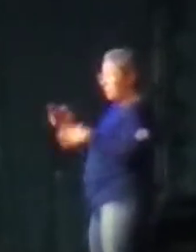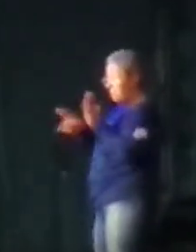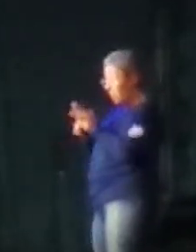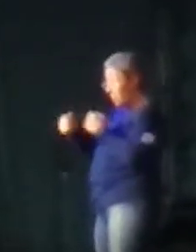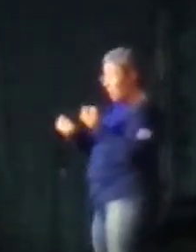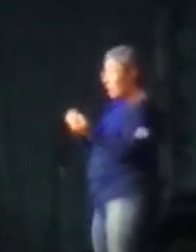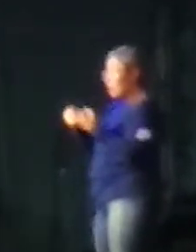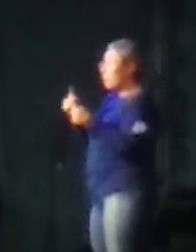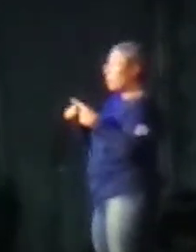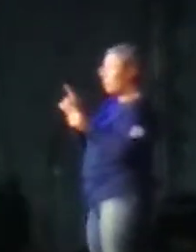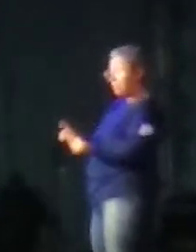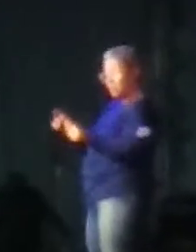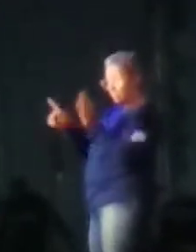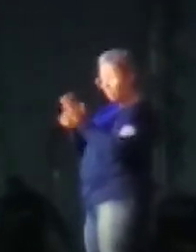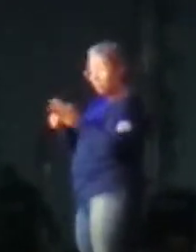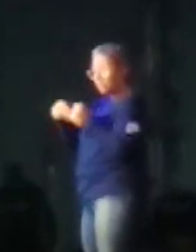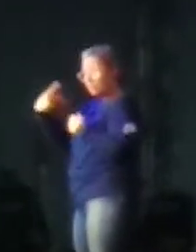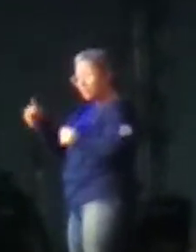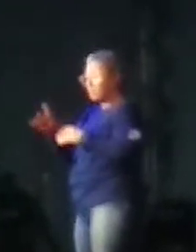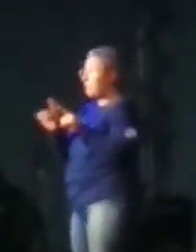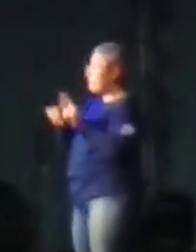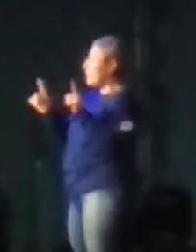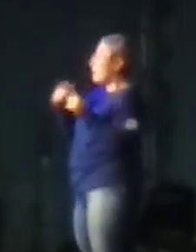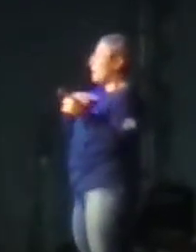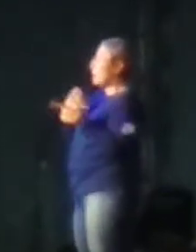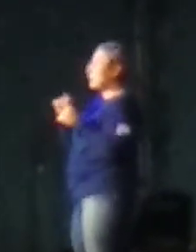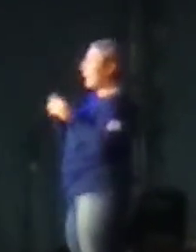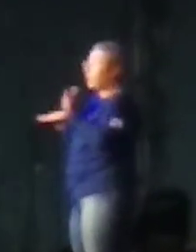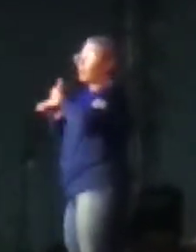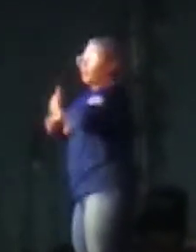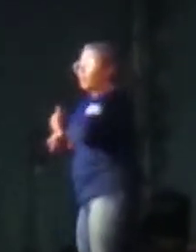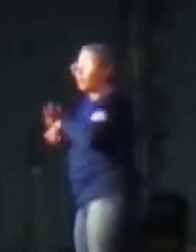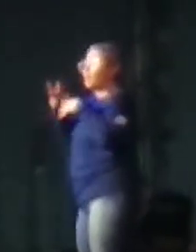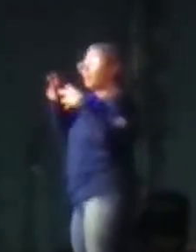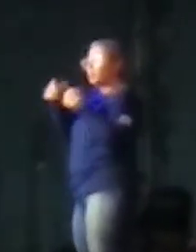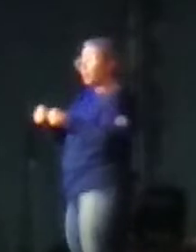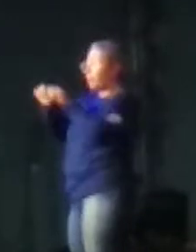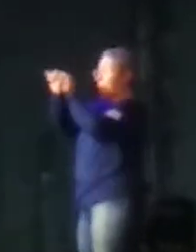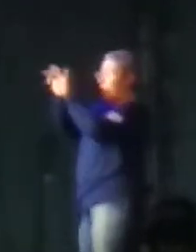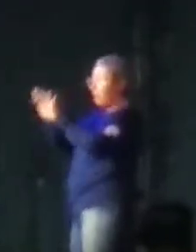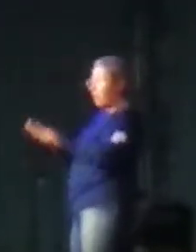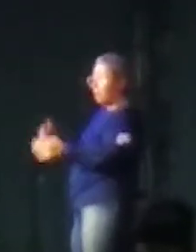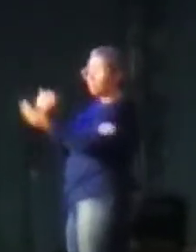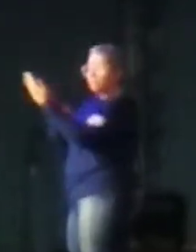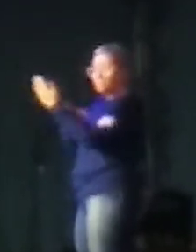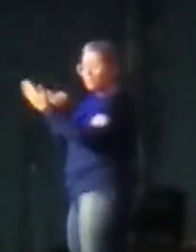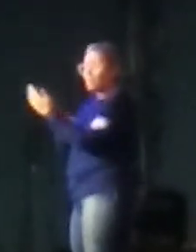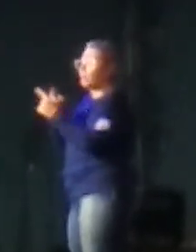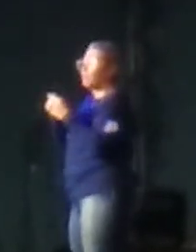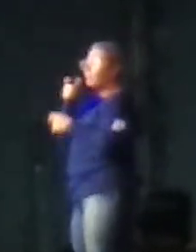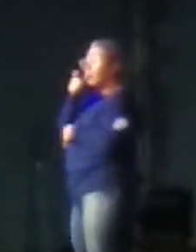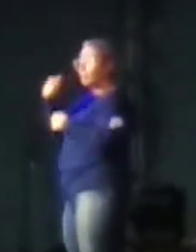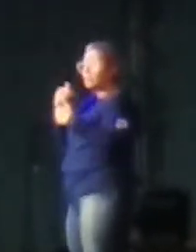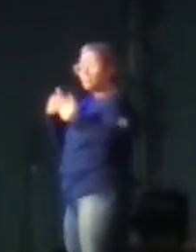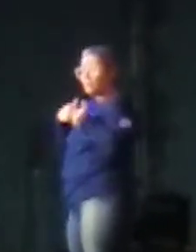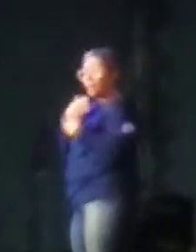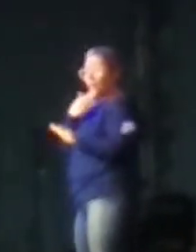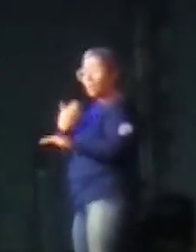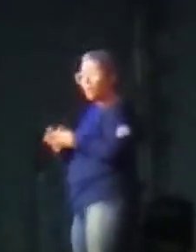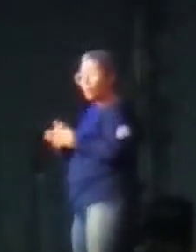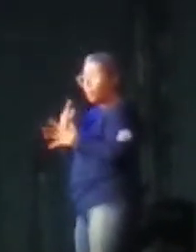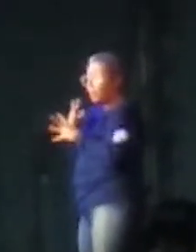o computador dele, só que ele ganha acesso a todos os bancos de dados. Fico muito impressionada com o número